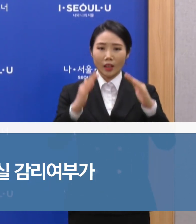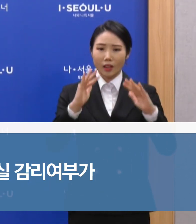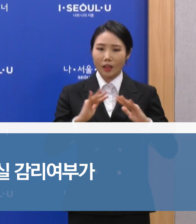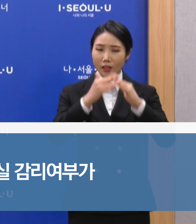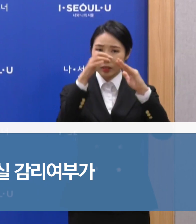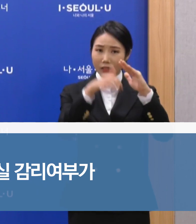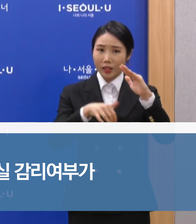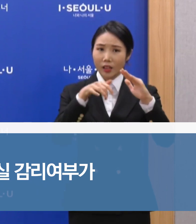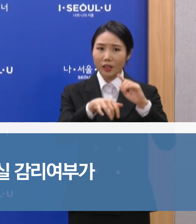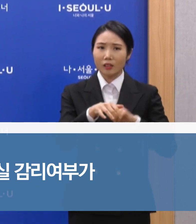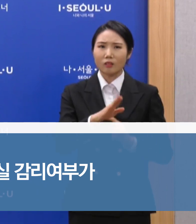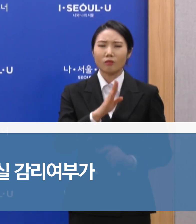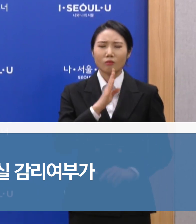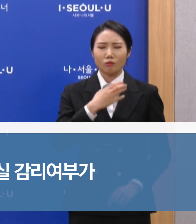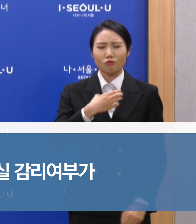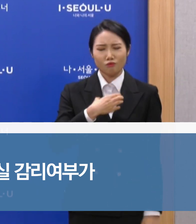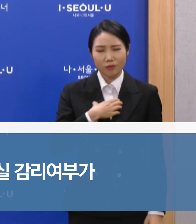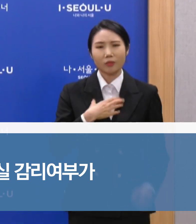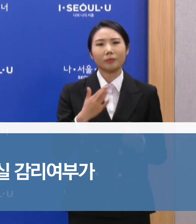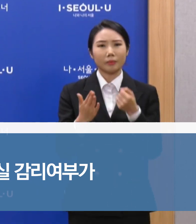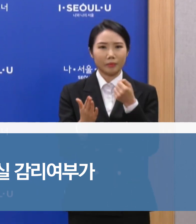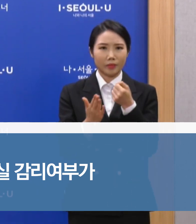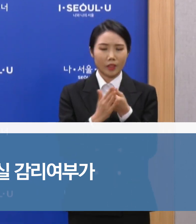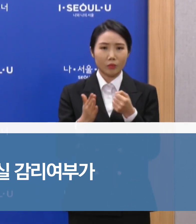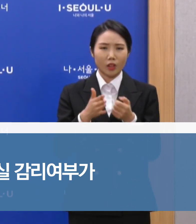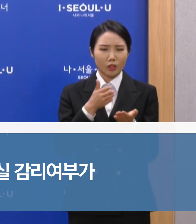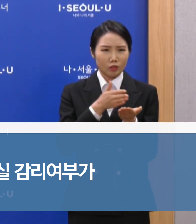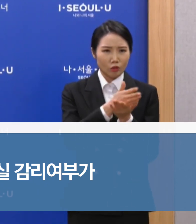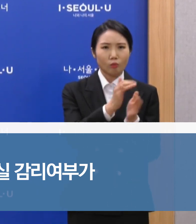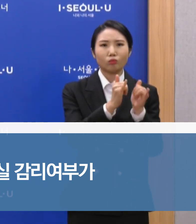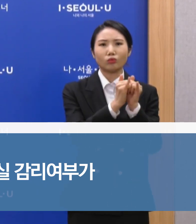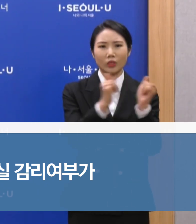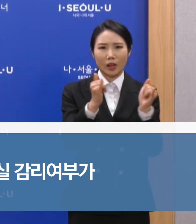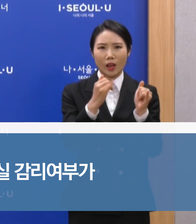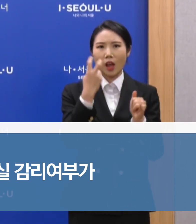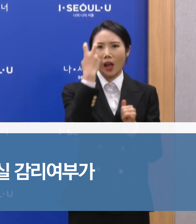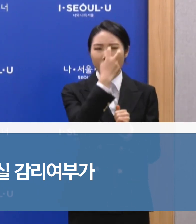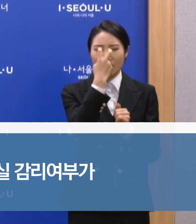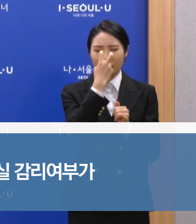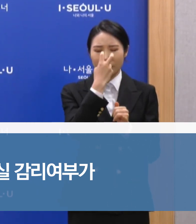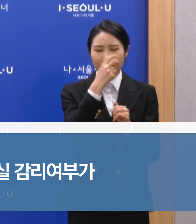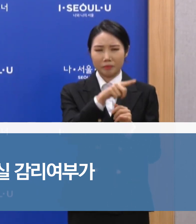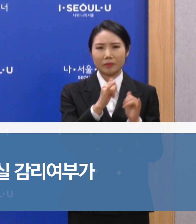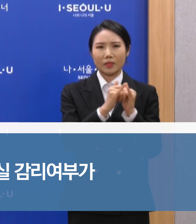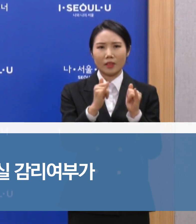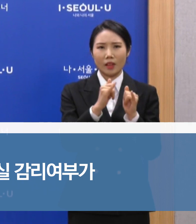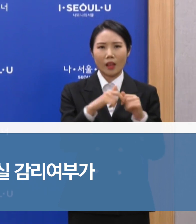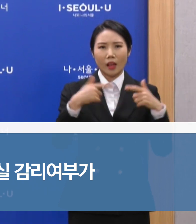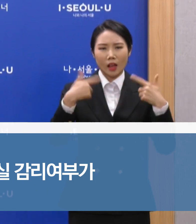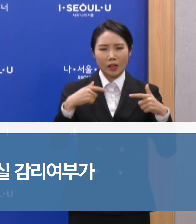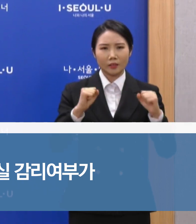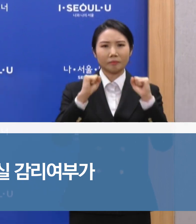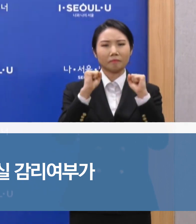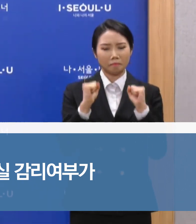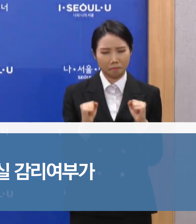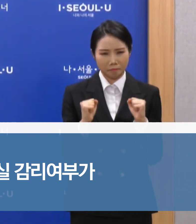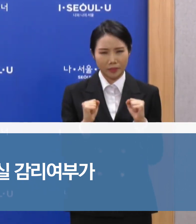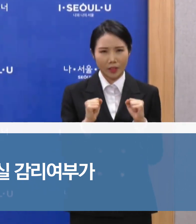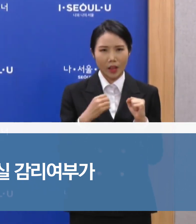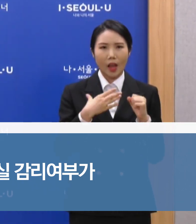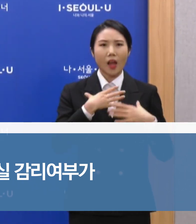위험 공정이다 보니까 전문가인 해체공사 감리자의 상주 성실 감리 여부가